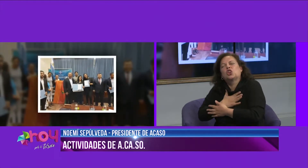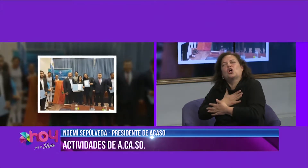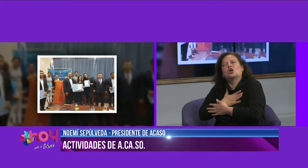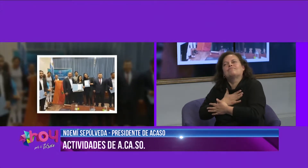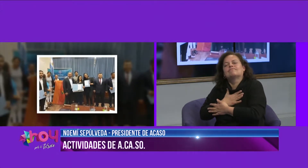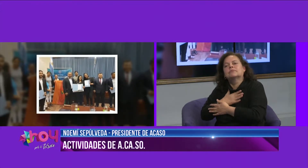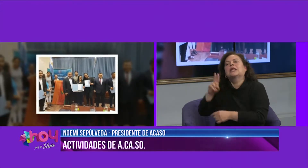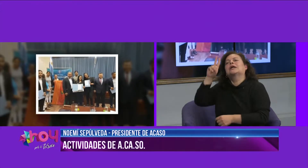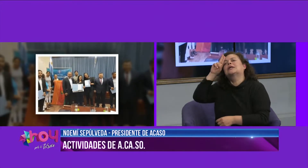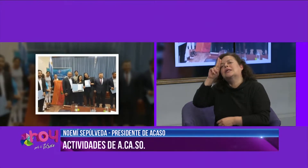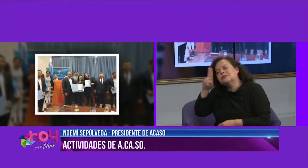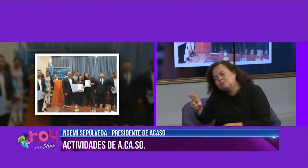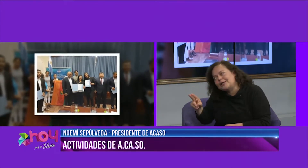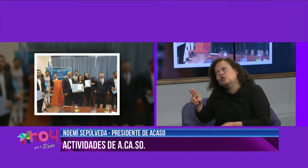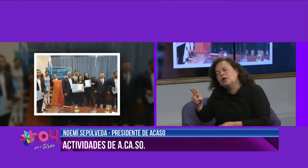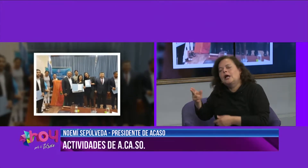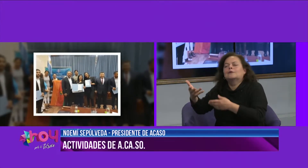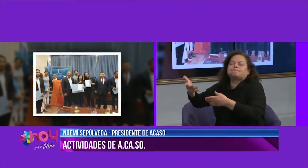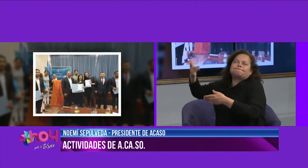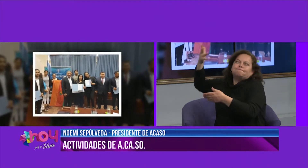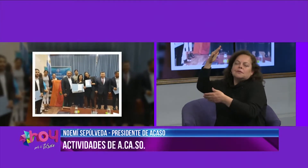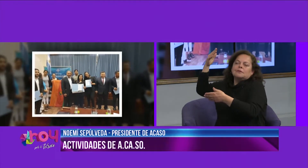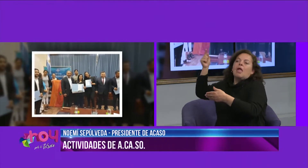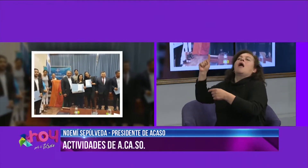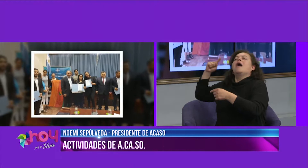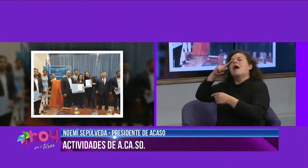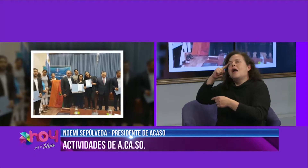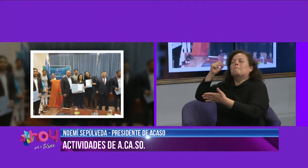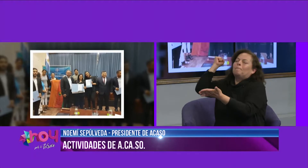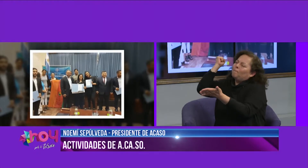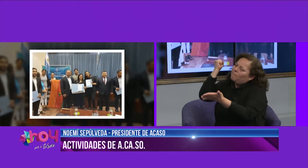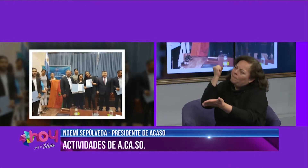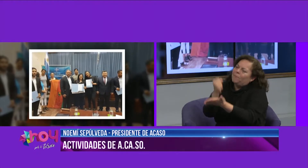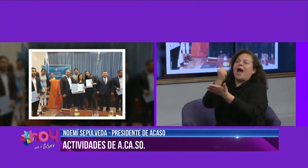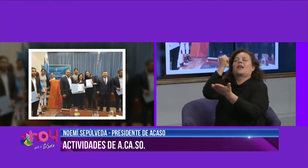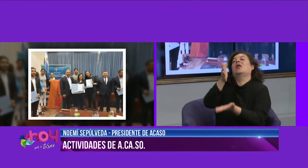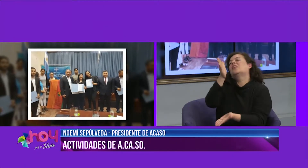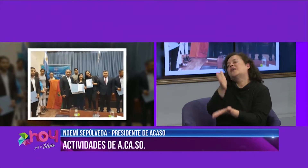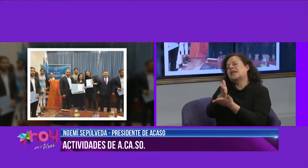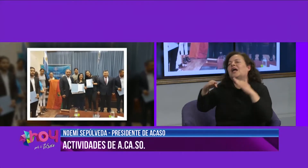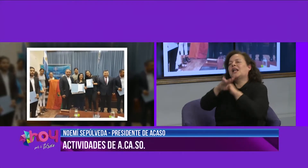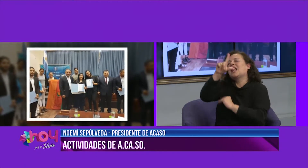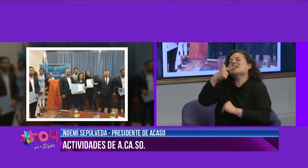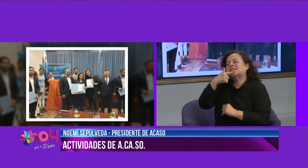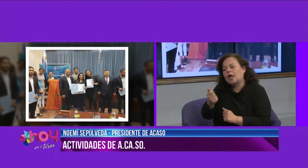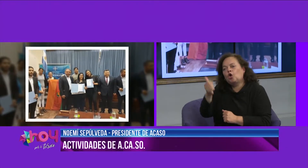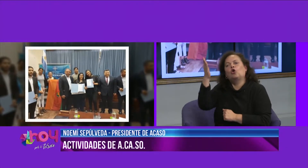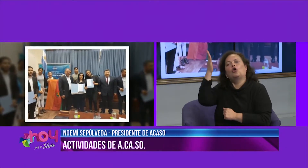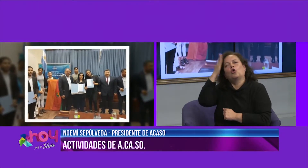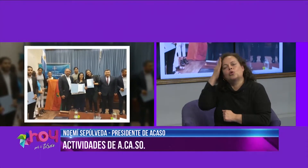situación. Eso nos generó obviamente un dolor, pero bueno, de alguna manera es una marca que tenemos que tiene que ver con nuestro